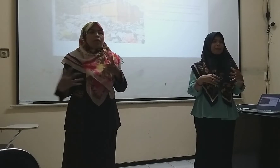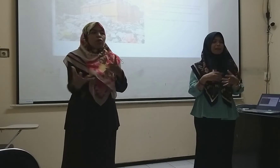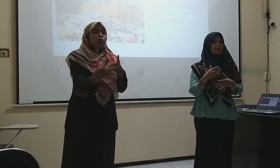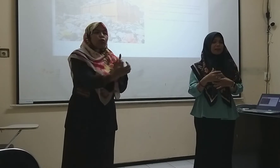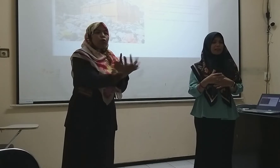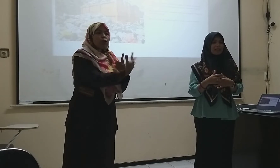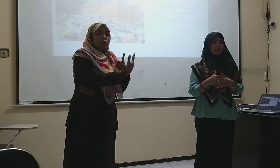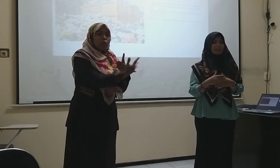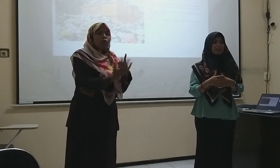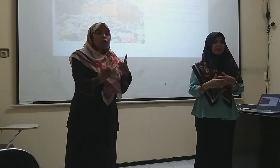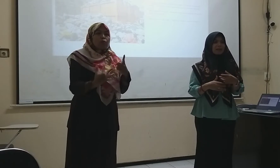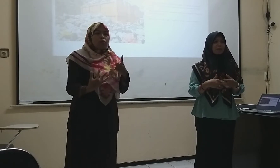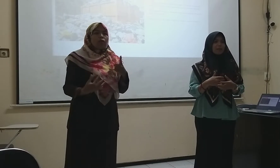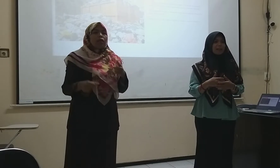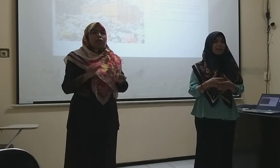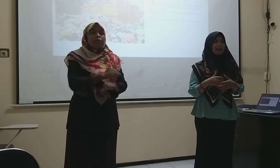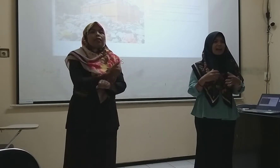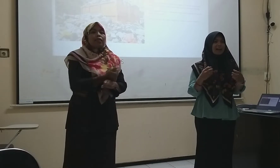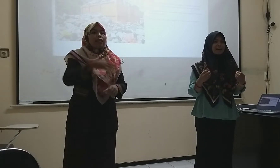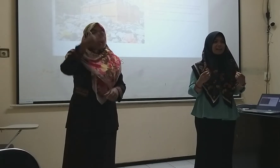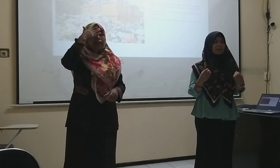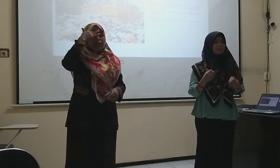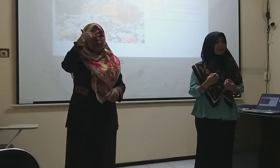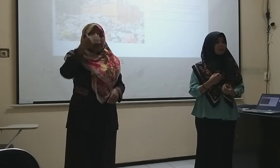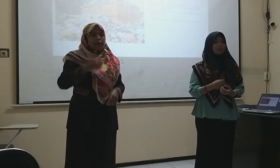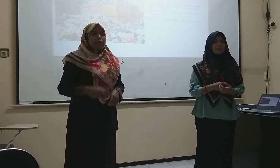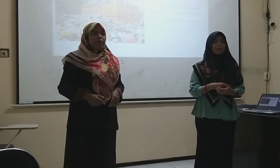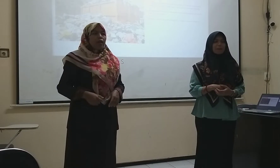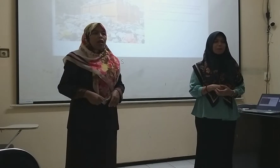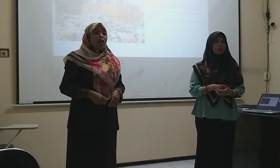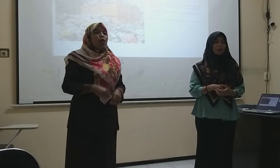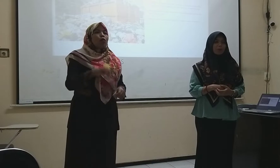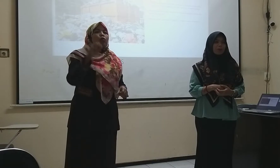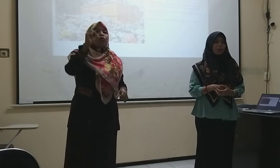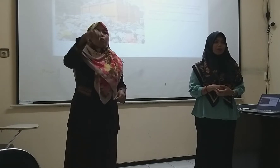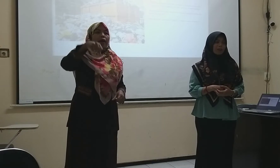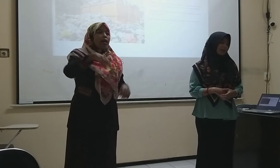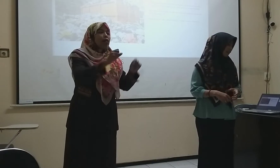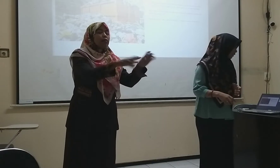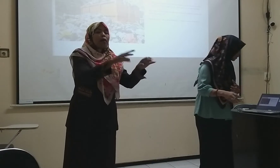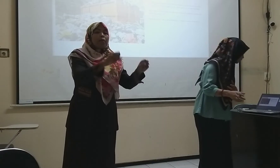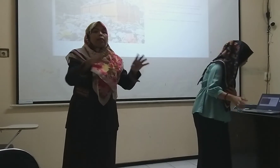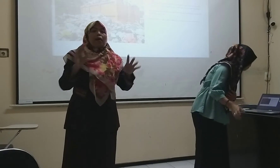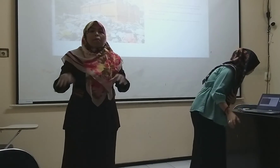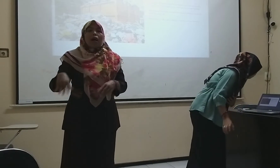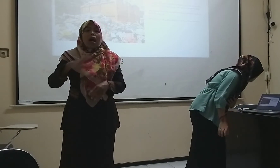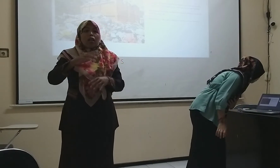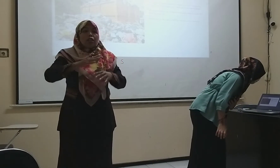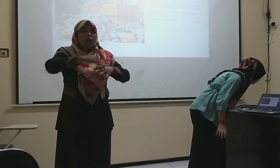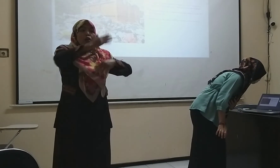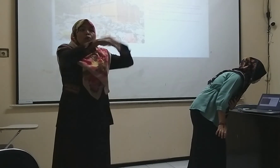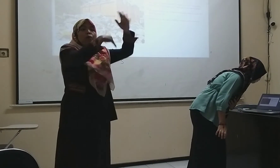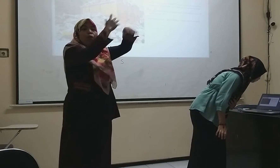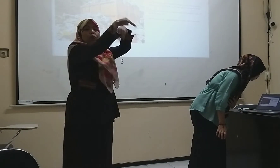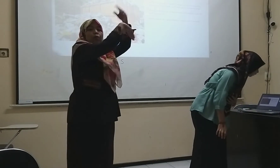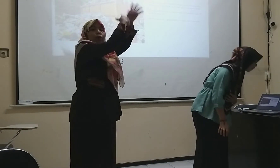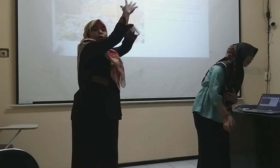Nah, bagaimana cara kita menanggulangi agar sampah itu tidak menumpuk? Nah, jadi ada beberapa